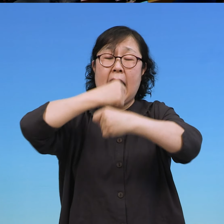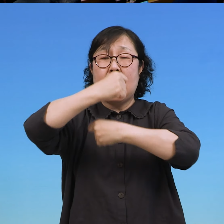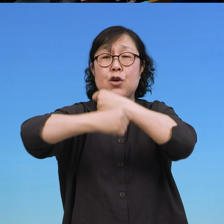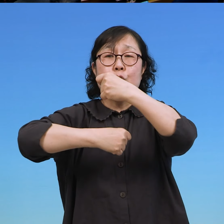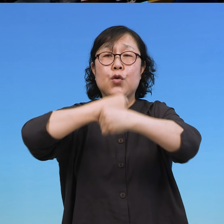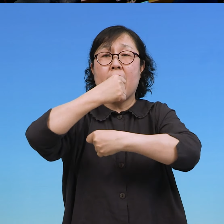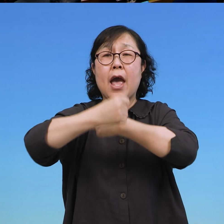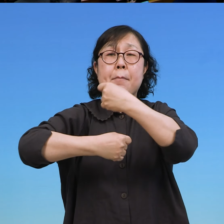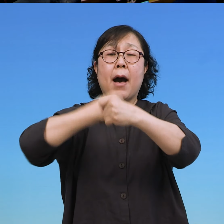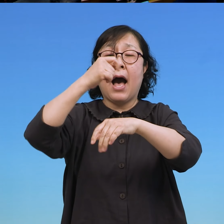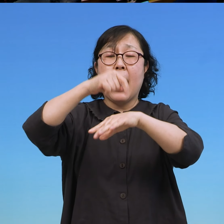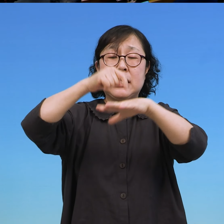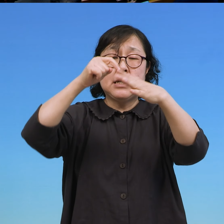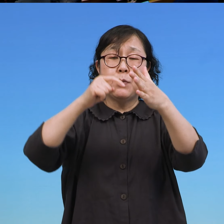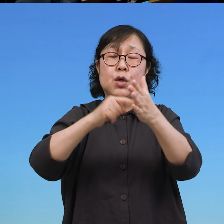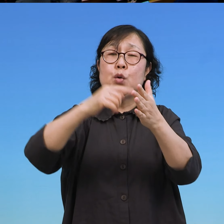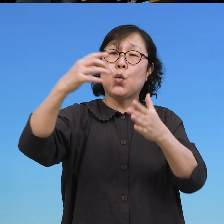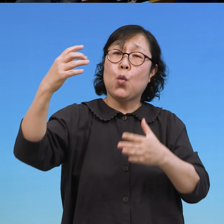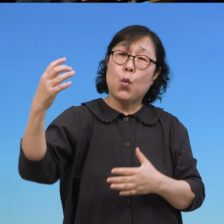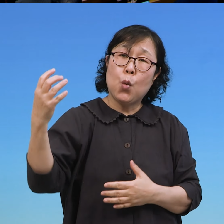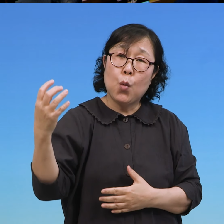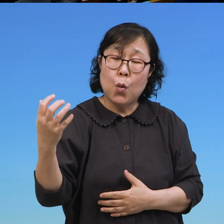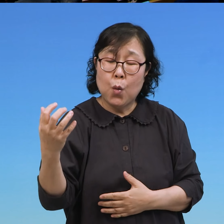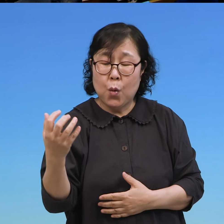자유의 마음으로